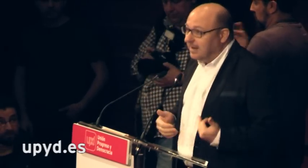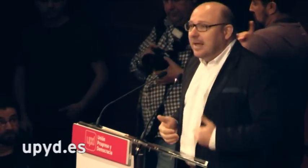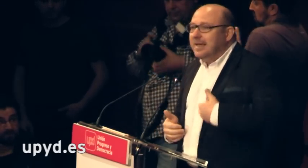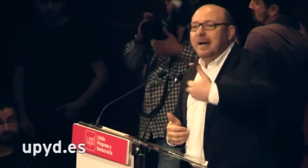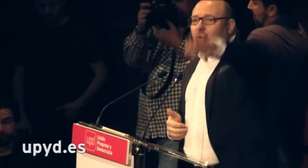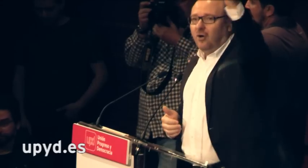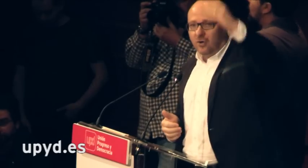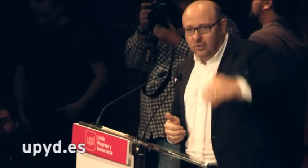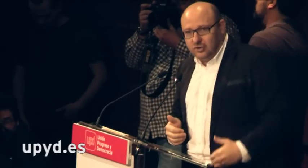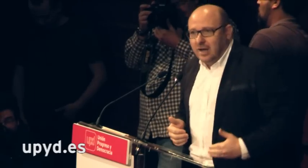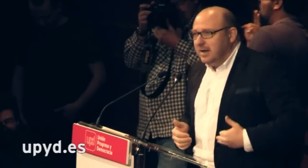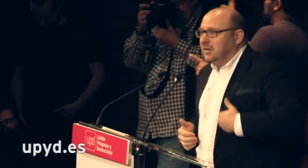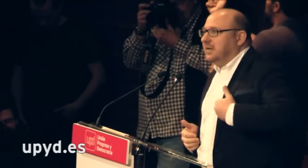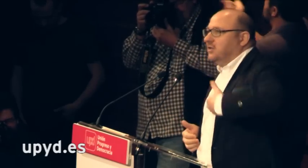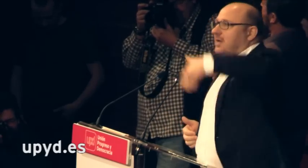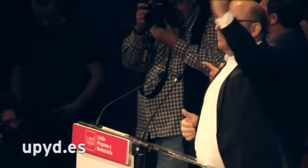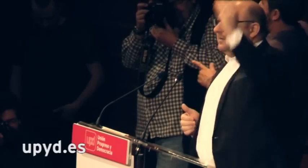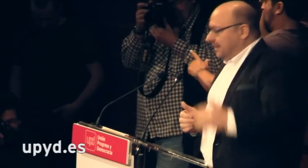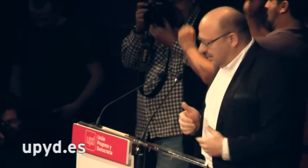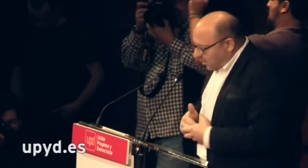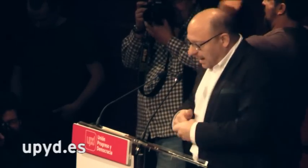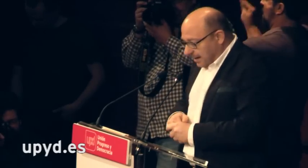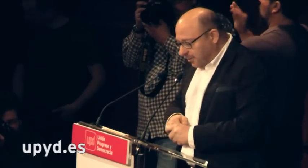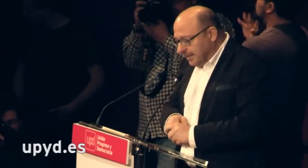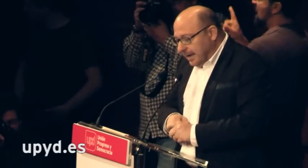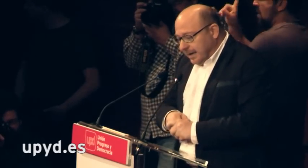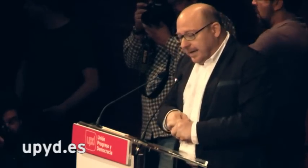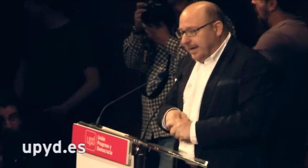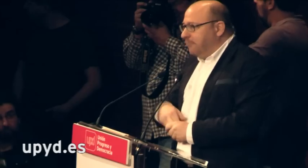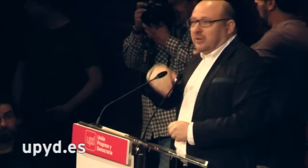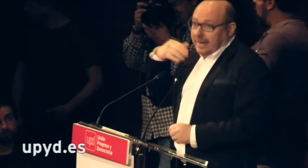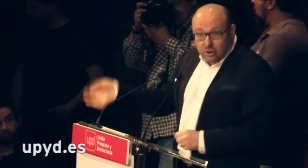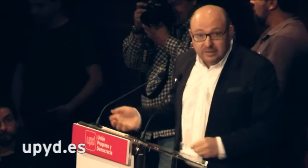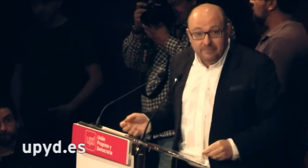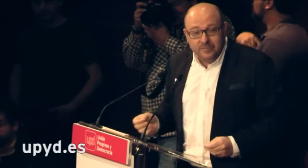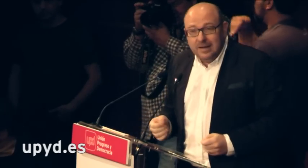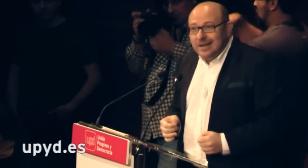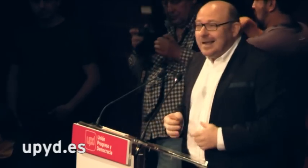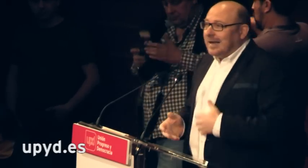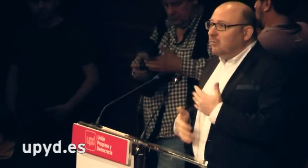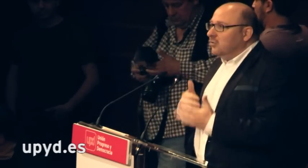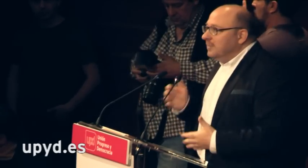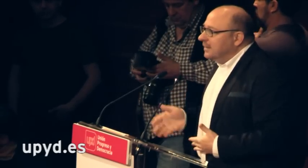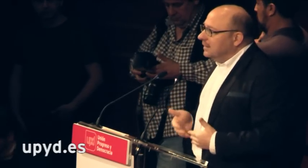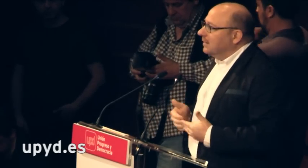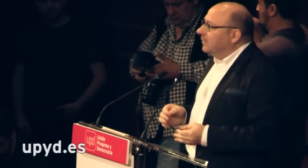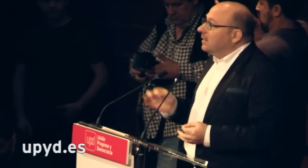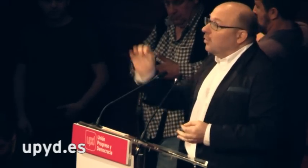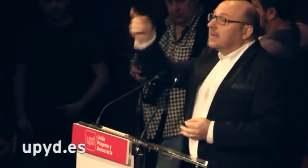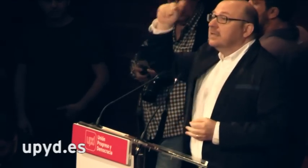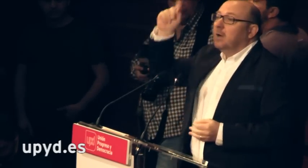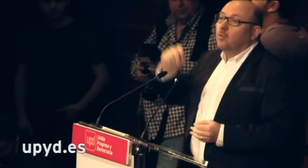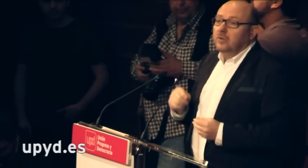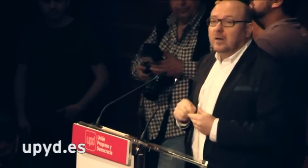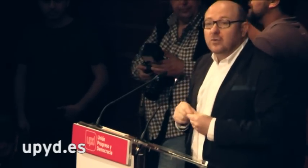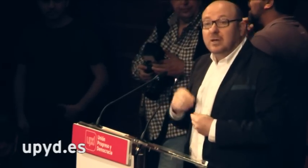pero en fin, demagogos, es que siempre estáis igual, ¿no? Votan en contra y al cabo de unos meses dicen, oiga,